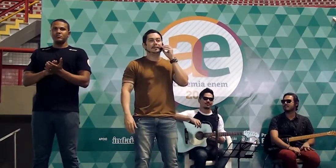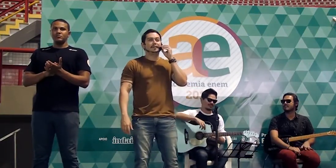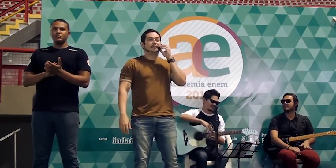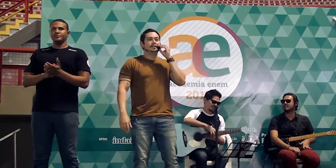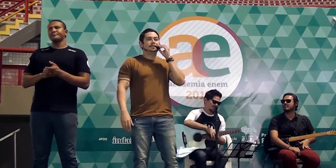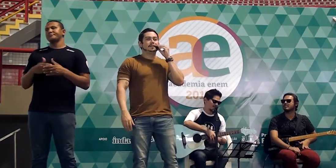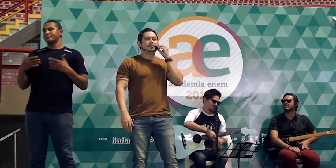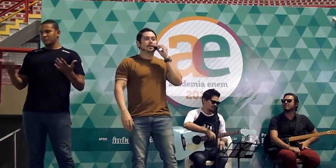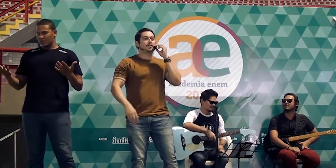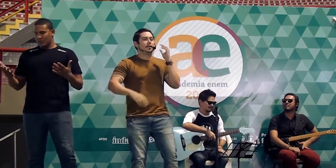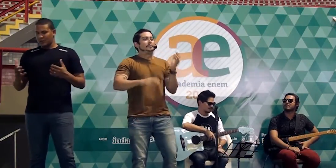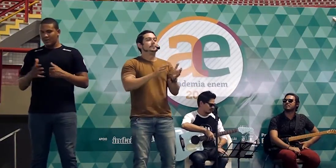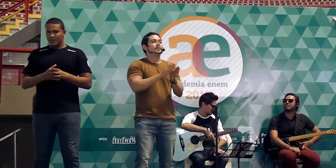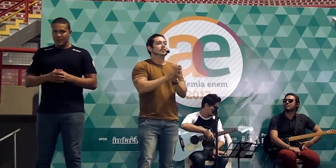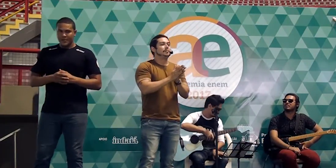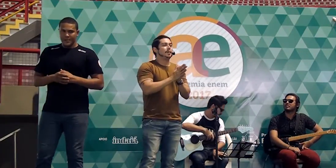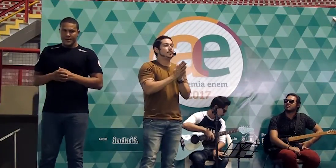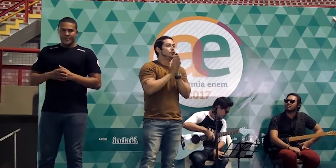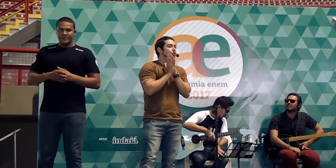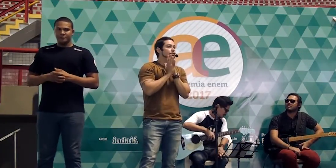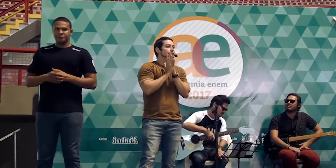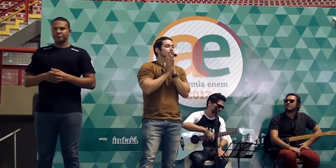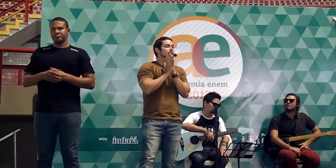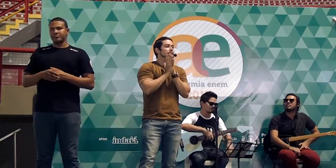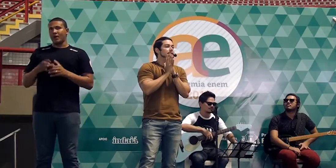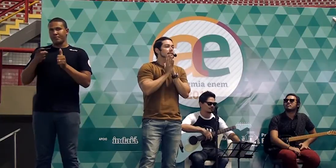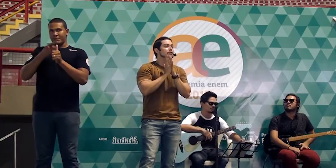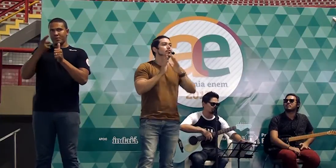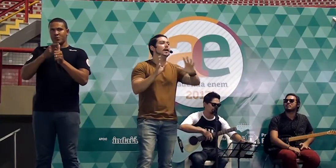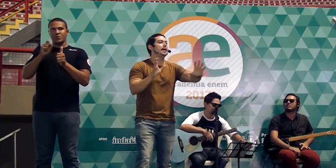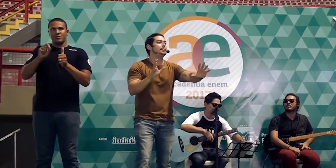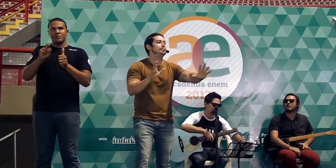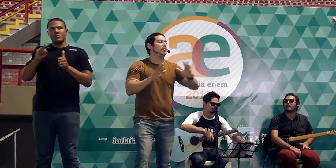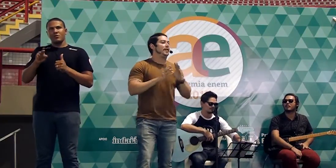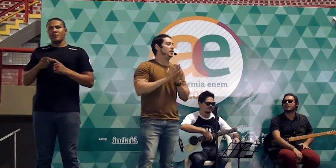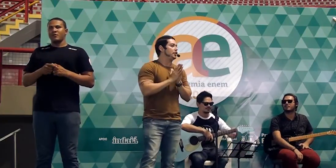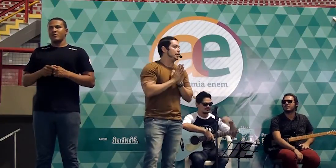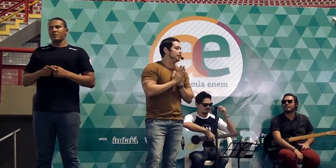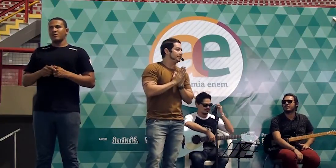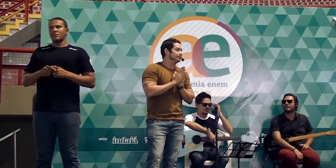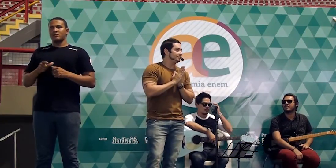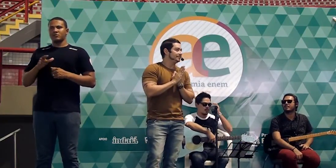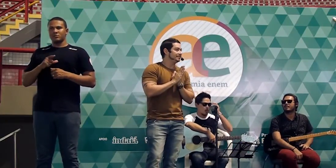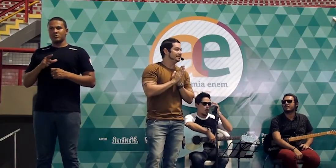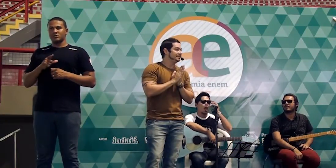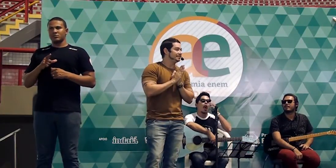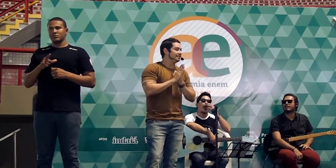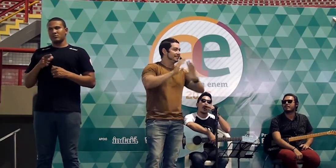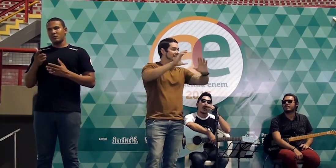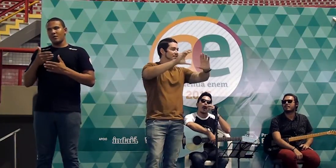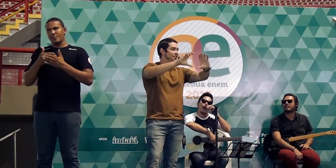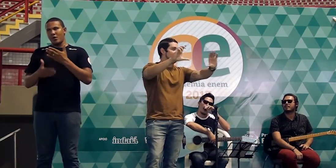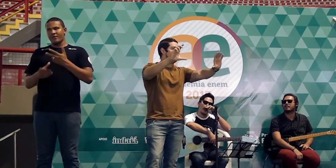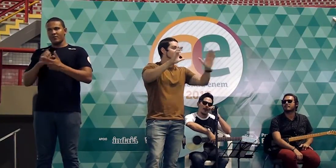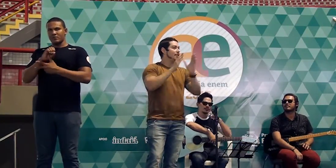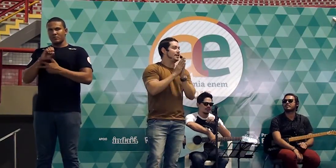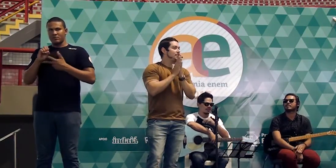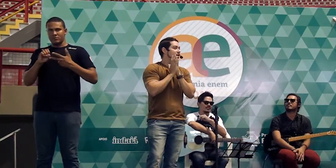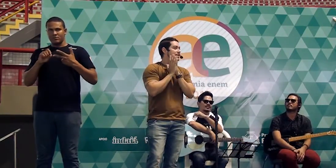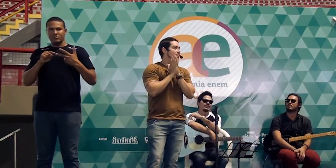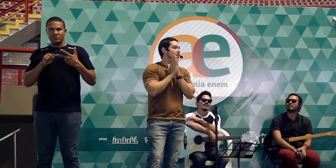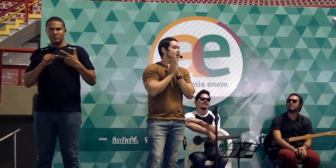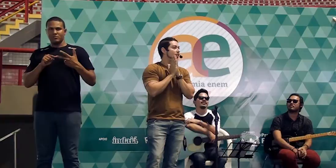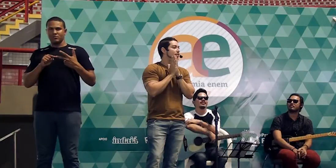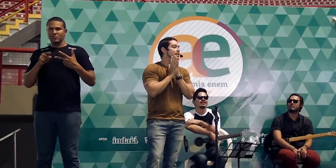Vamos lá. Então assim, ó. Primeiro de tudo, numa prova eneniana, se o cara